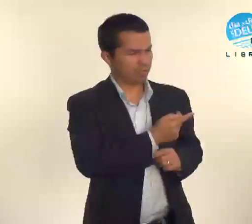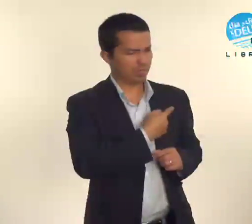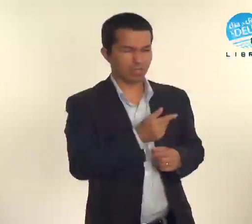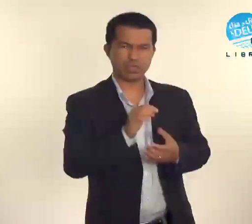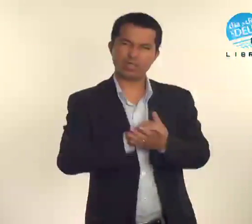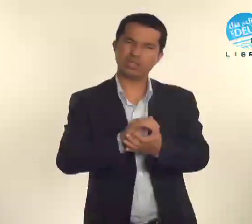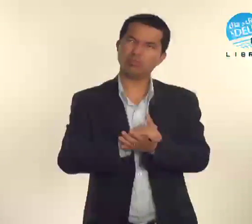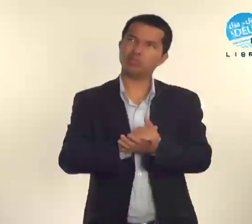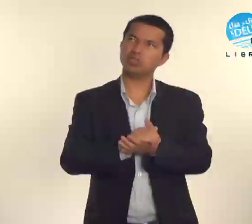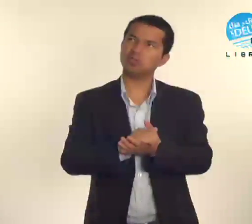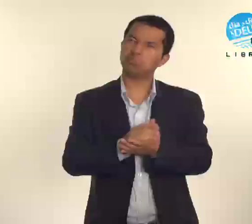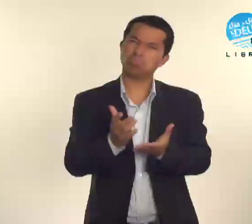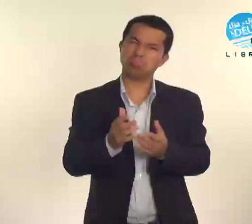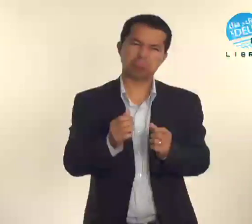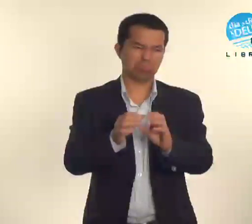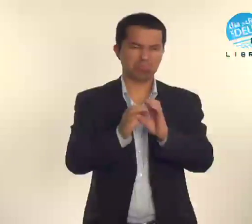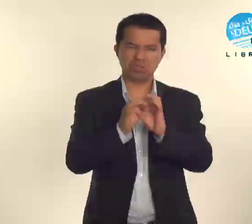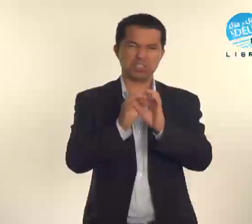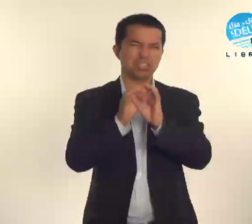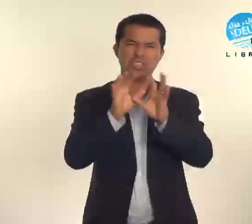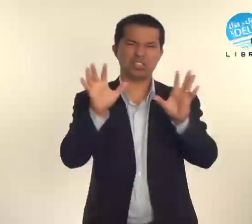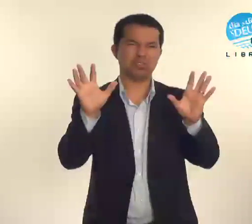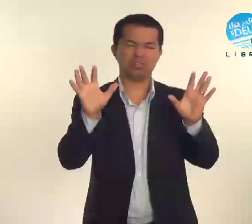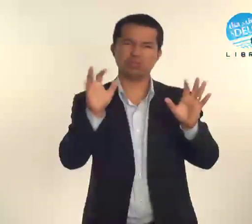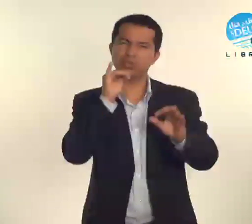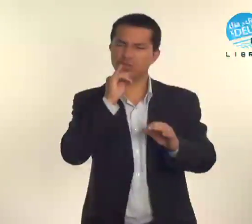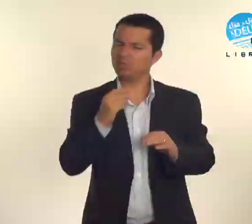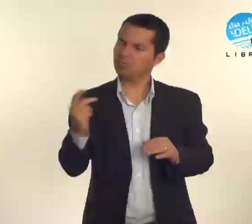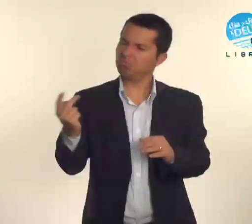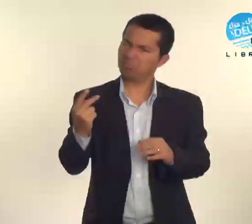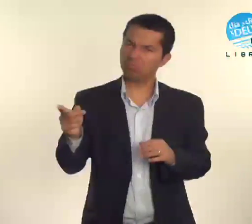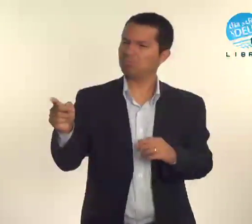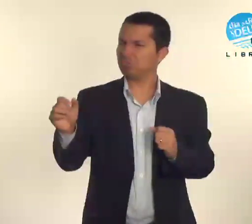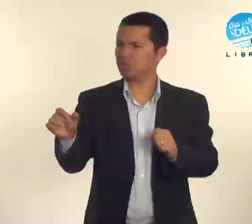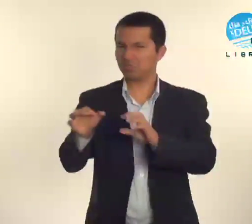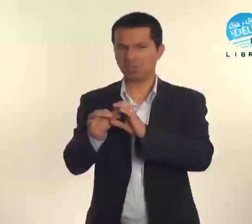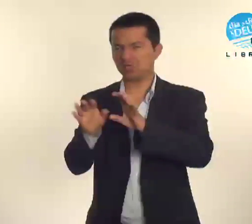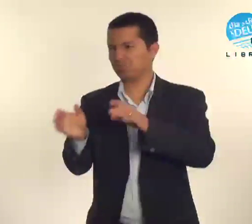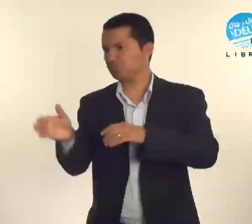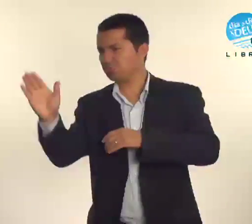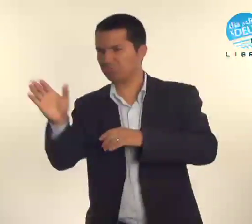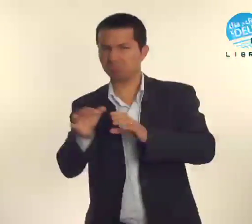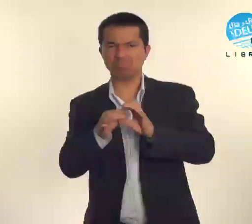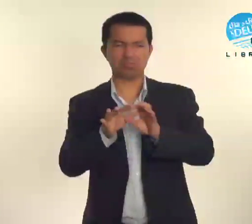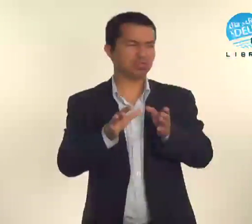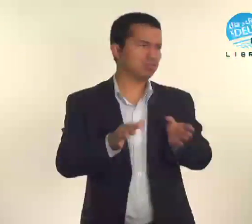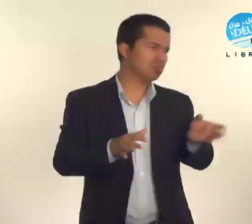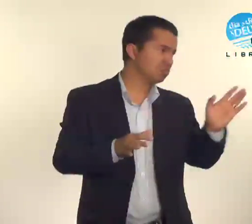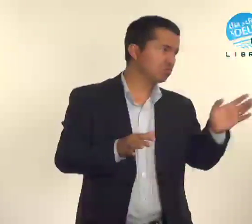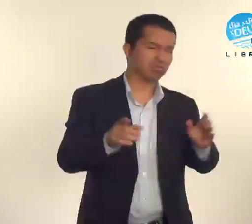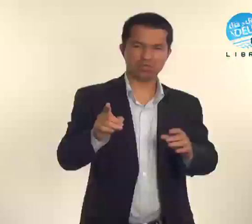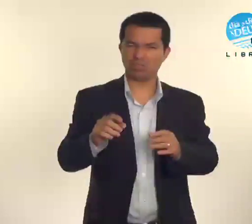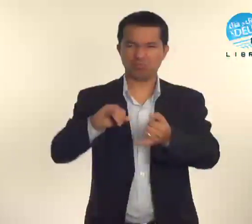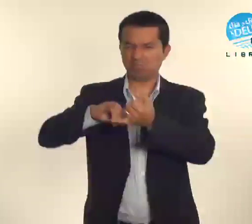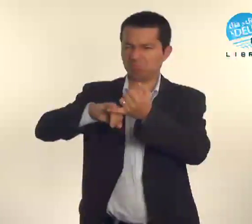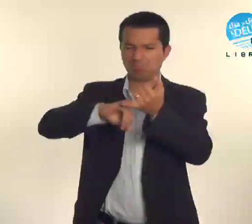o amor que eles possuíam era maior do que os relacionamentos sexuais. Então cada um podia ter o relacionamento sexual que quisesse, com